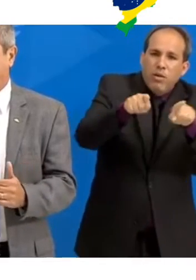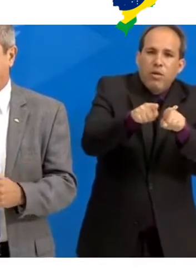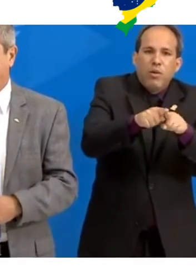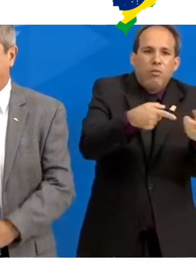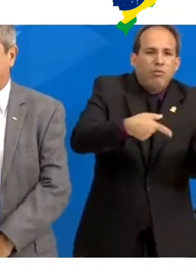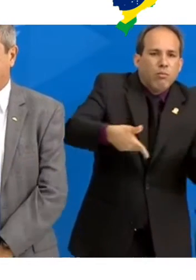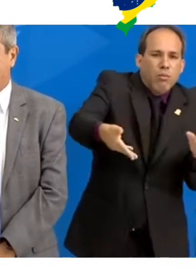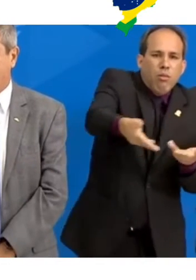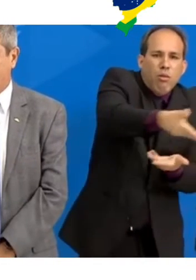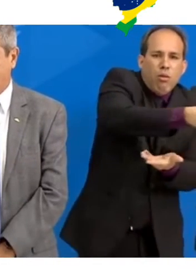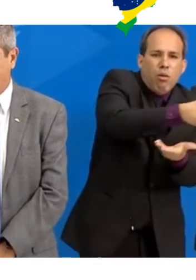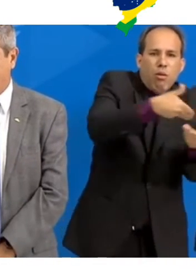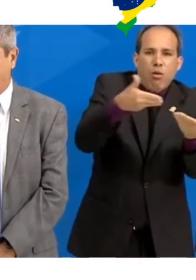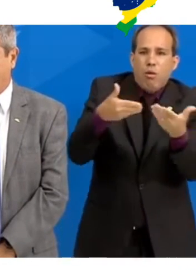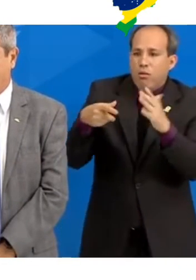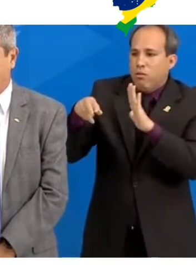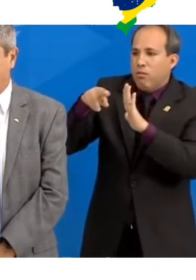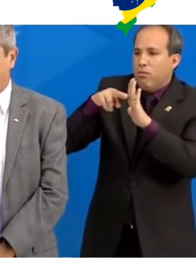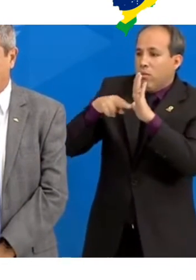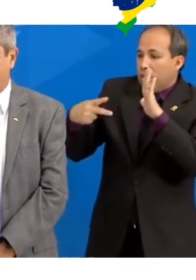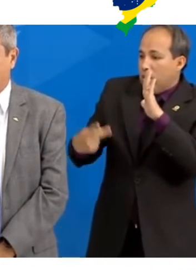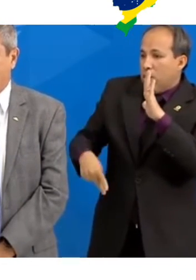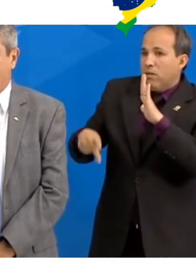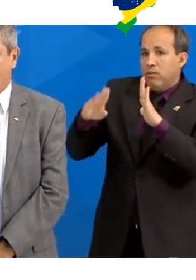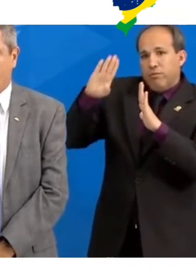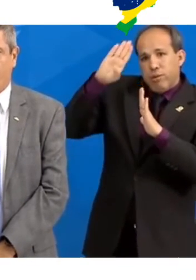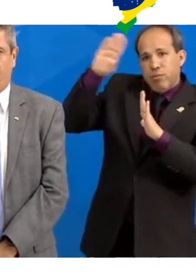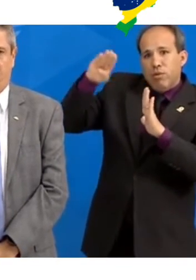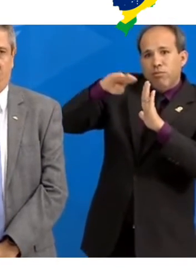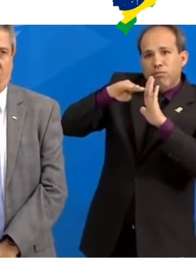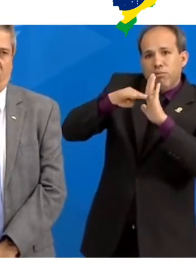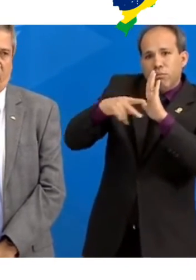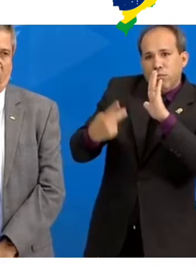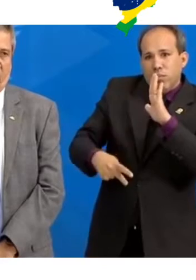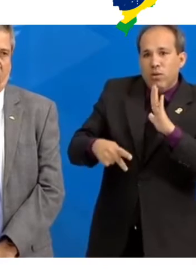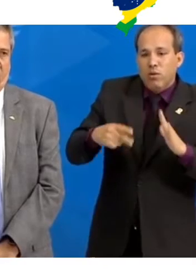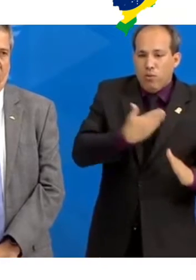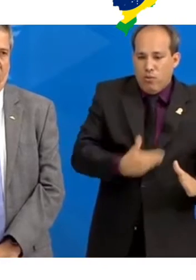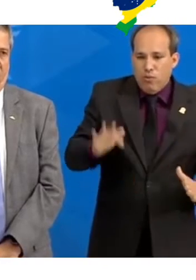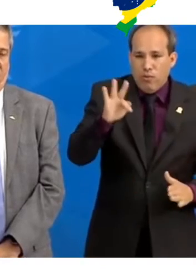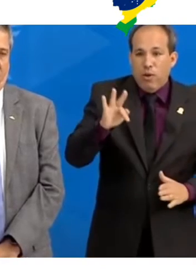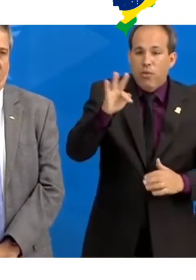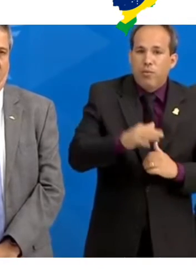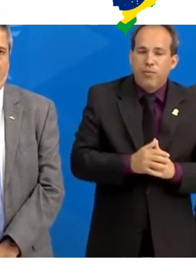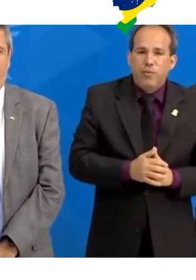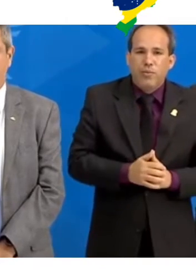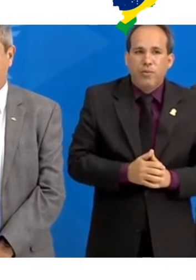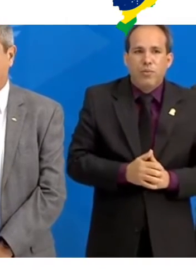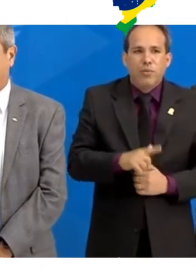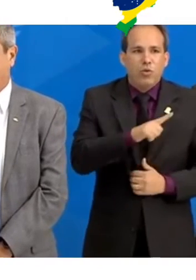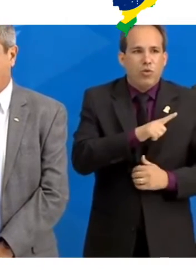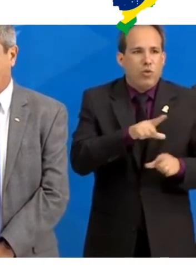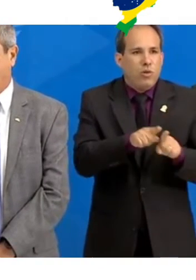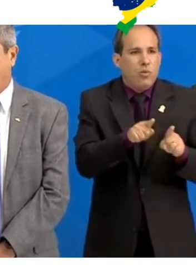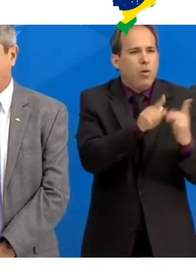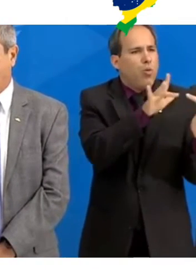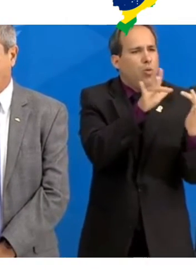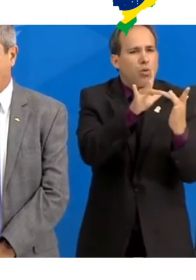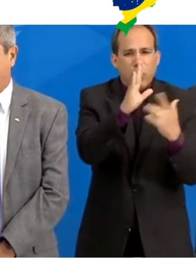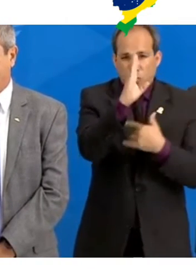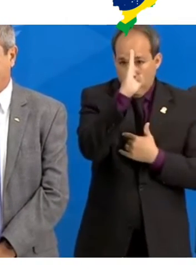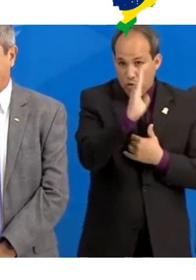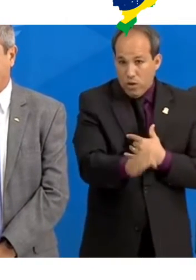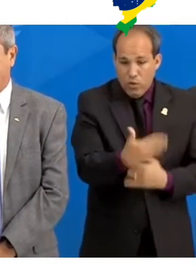as ações adotadas pelo governo federal. Esse comitê terá também um contato direto com